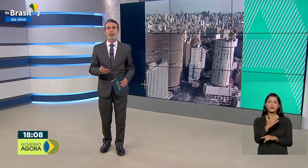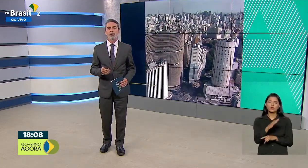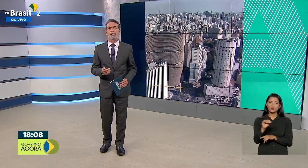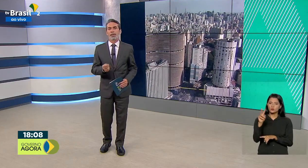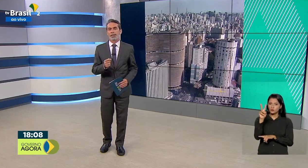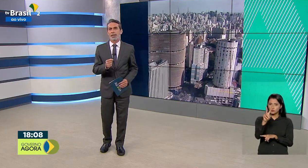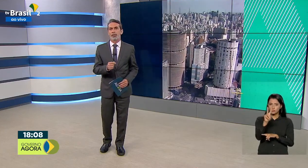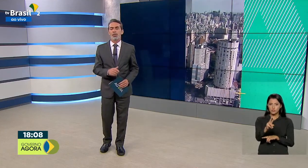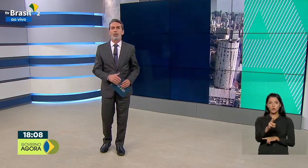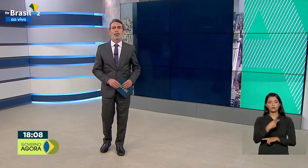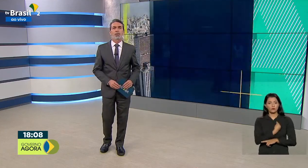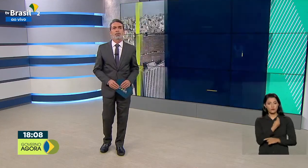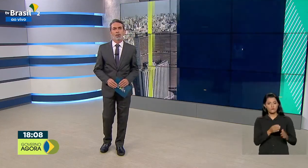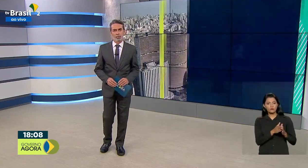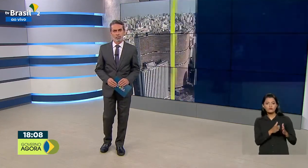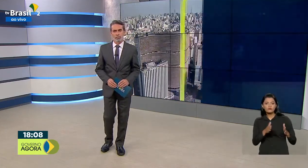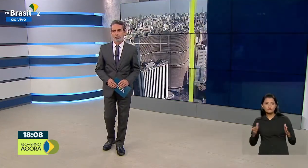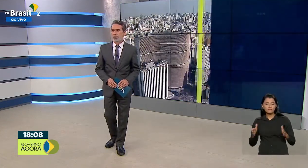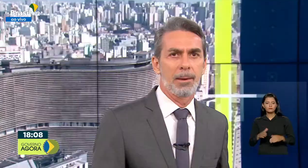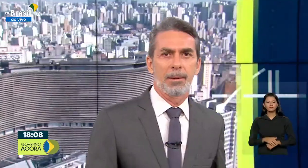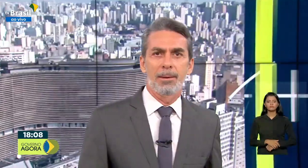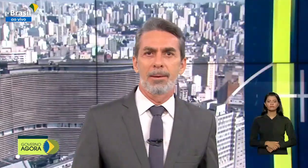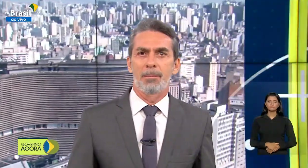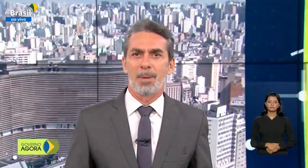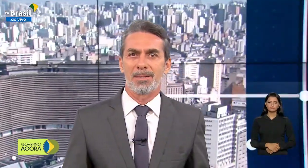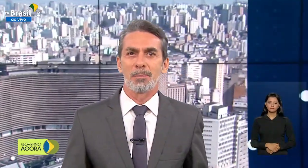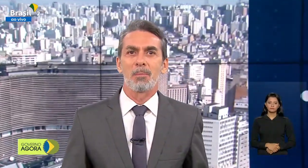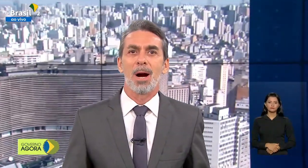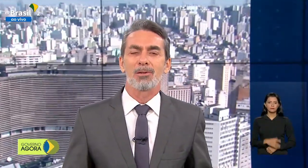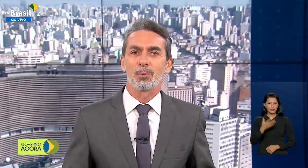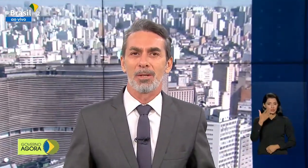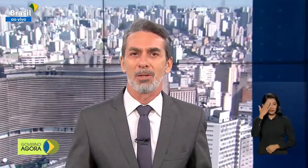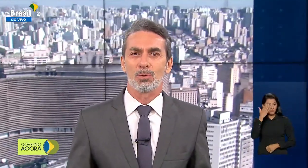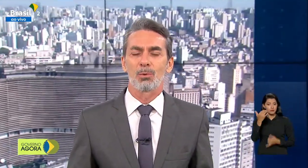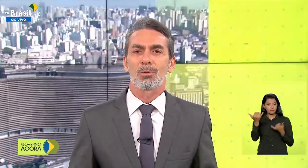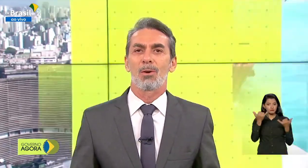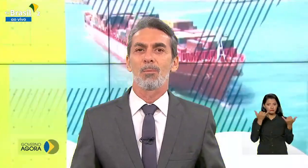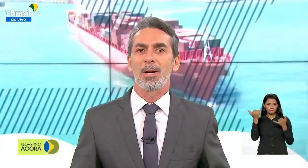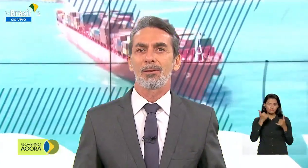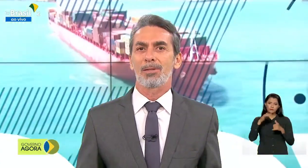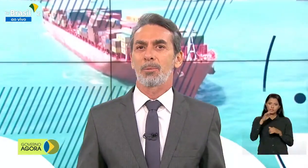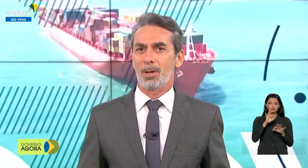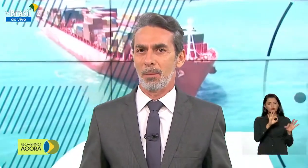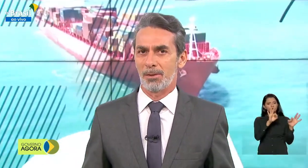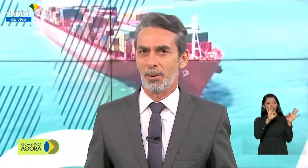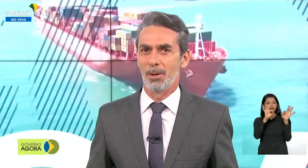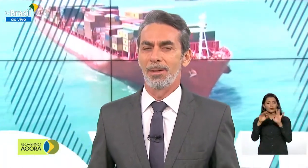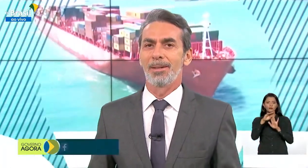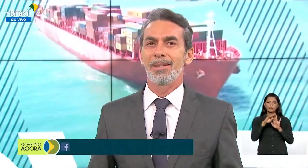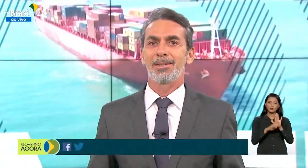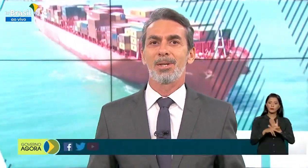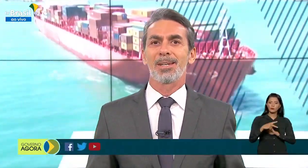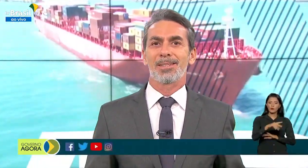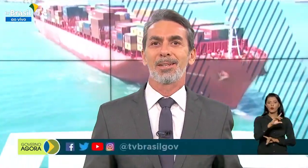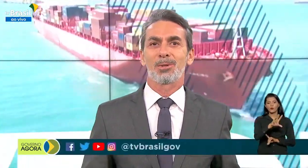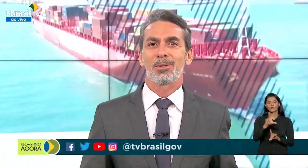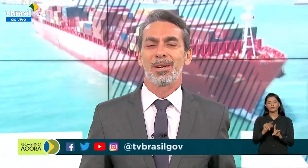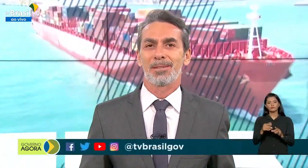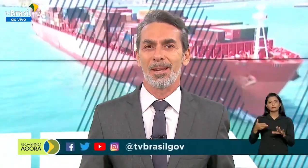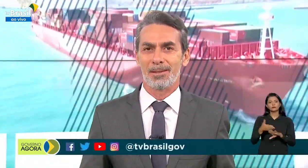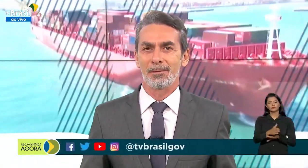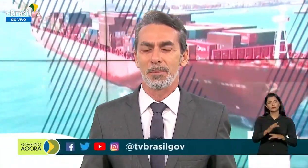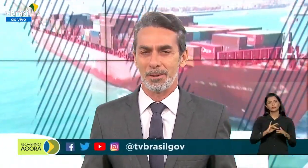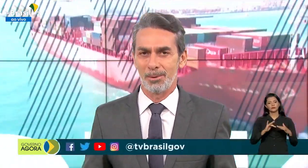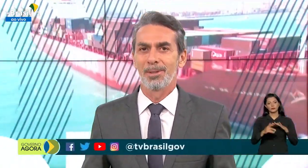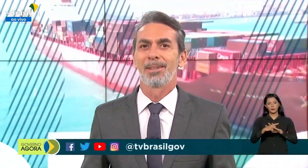ações para proteção da vida desde a concepção e para saber mais sobre este assunto acompanhe a nossa programação e siga